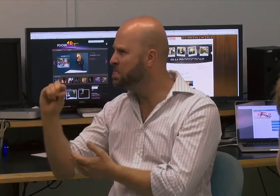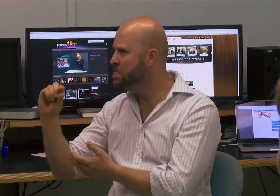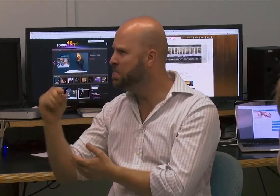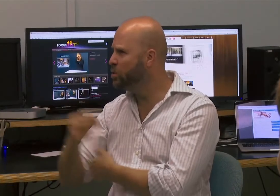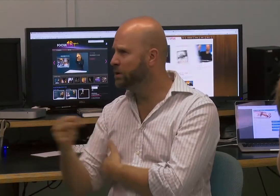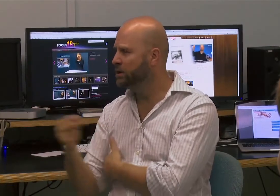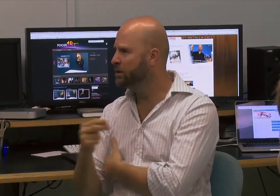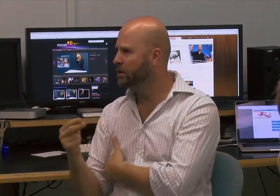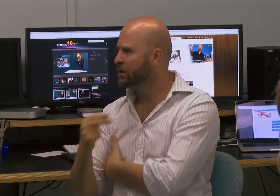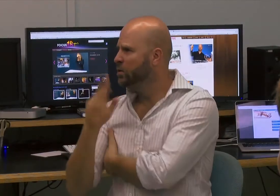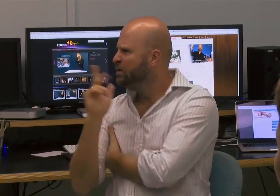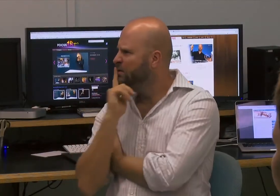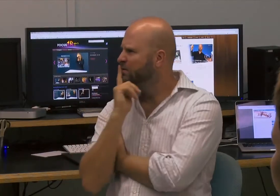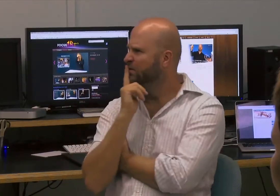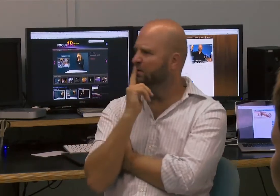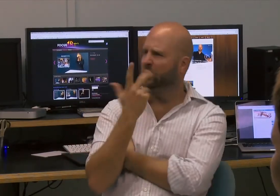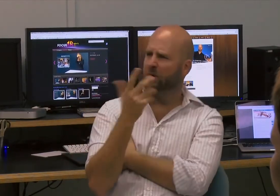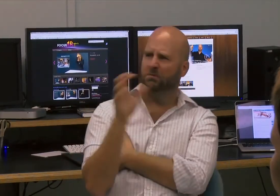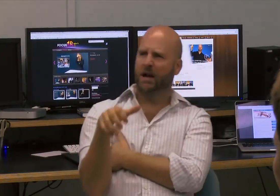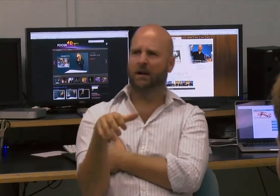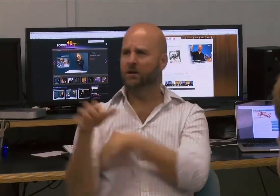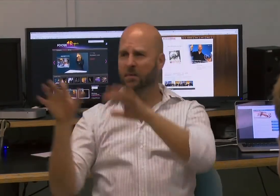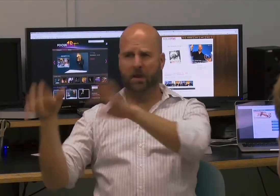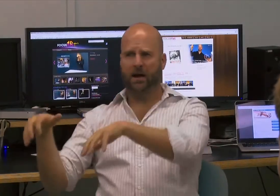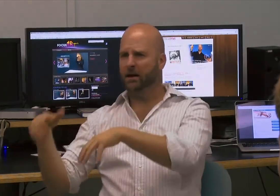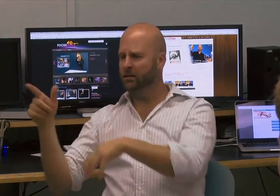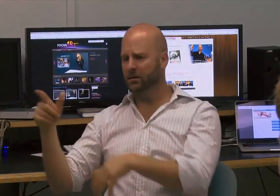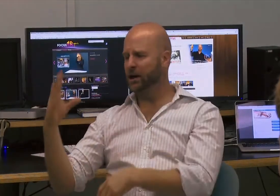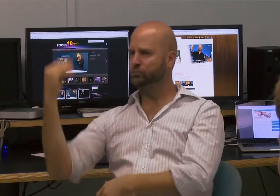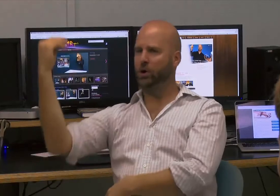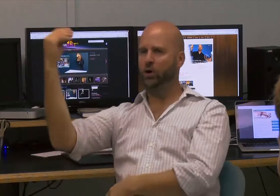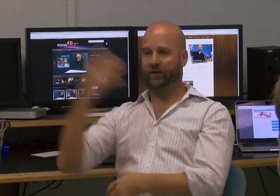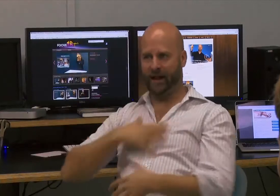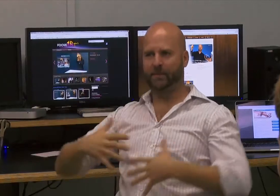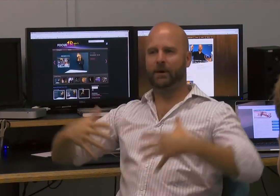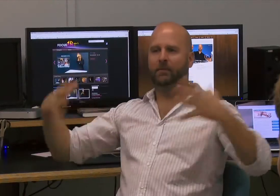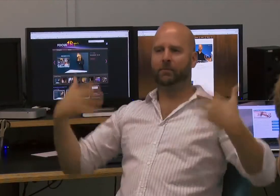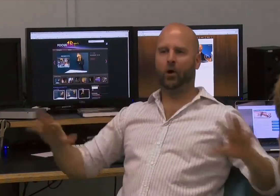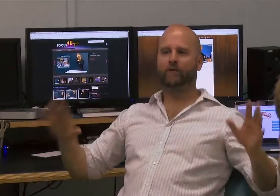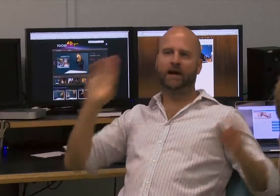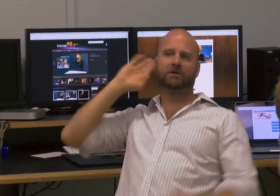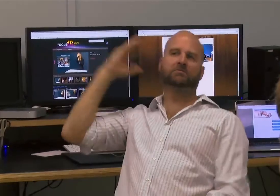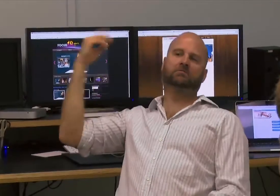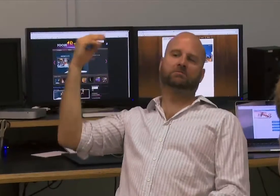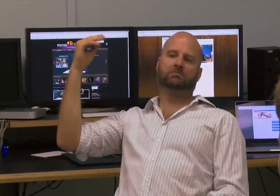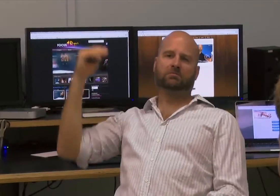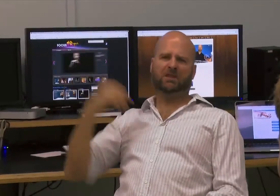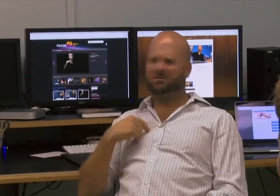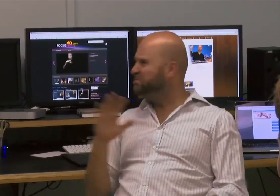Und Basel, das gibt es da, Bern. Also die synchronisierten Filme